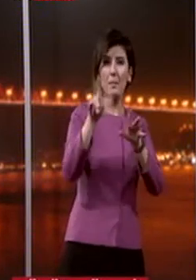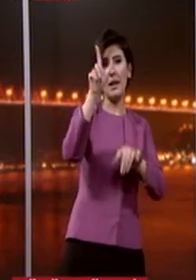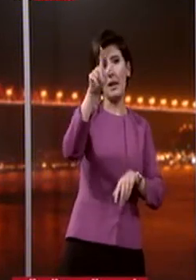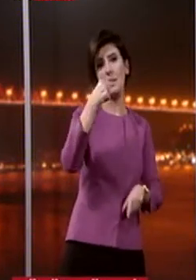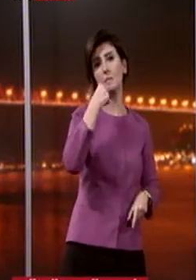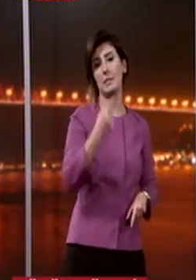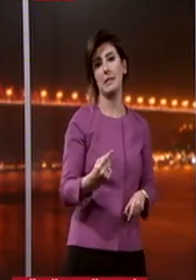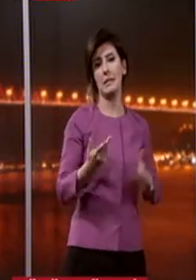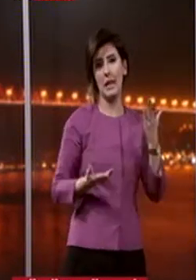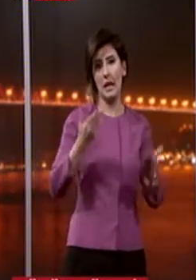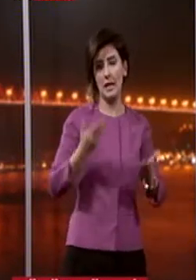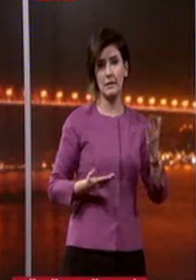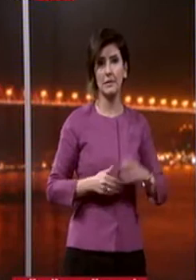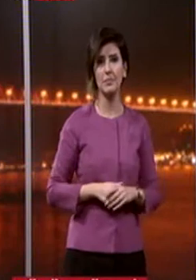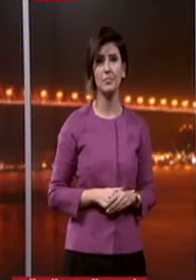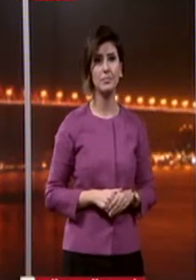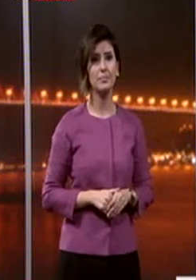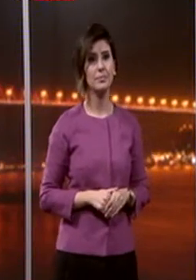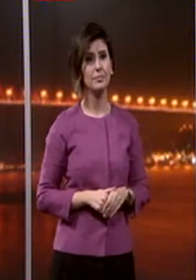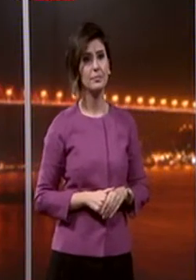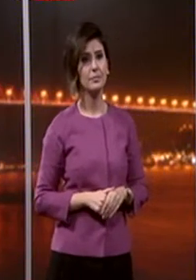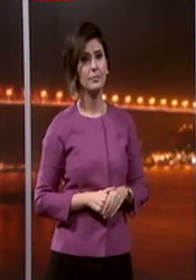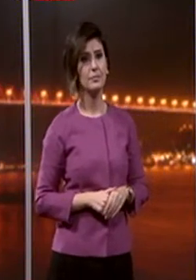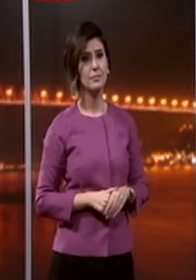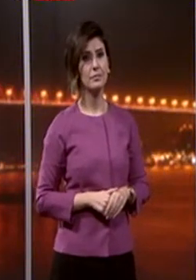etmelidir şeklinde konuştu.